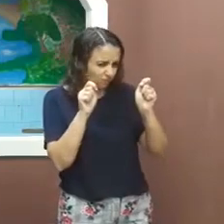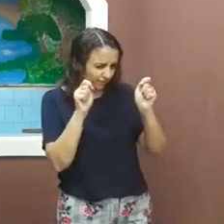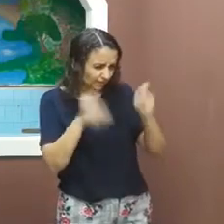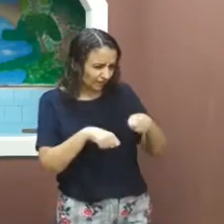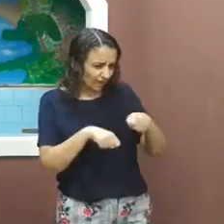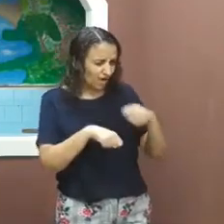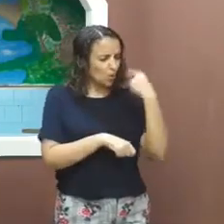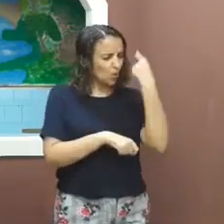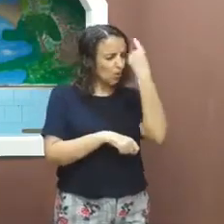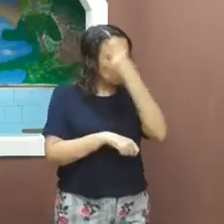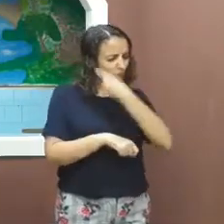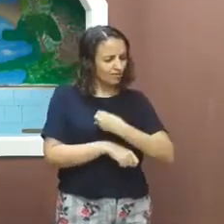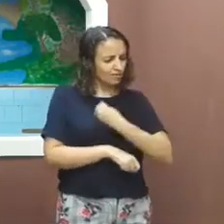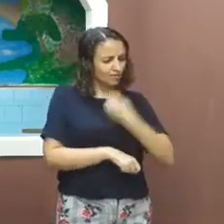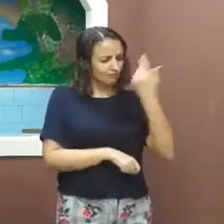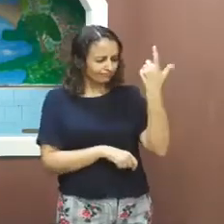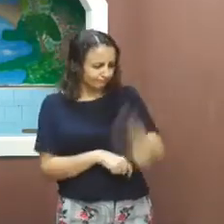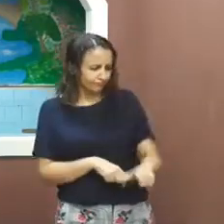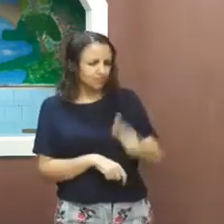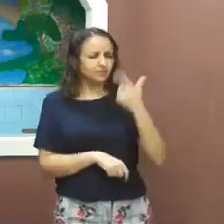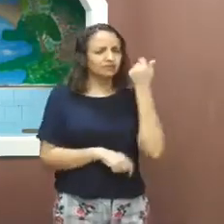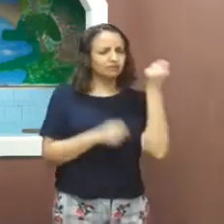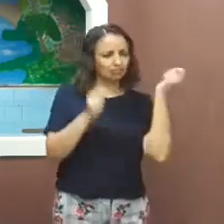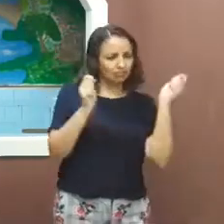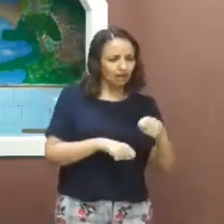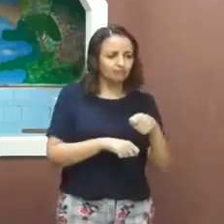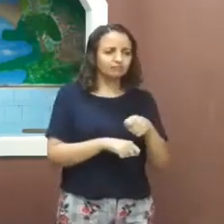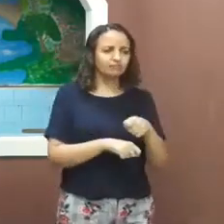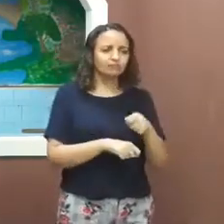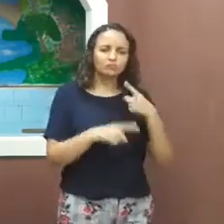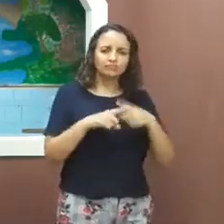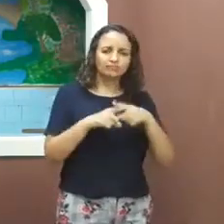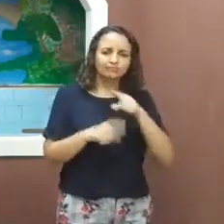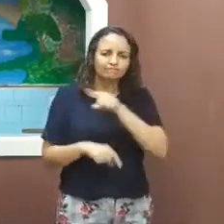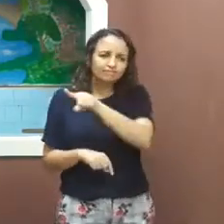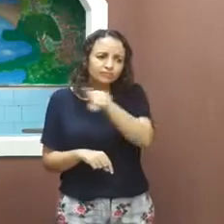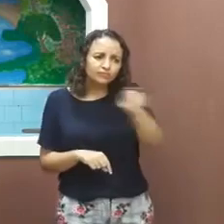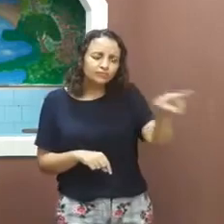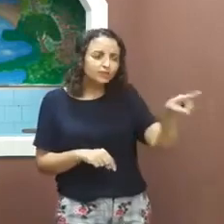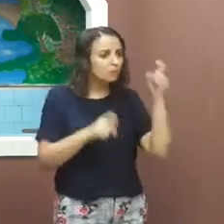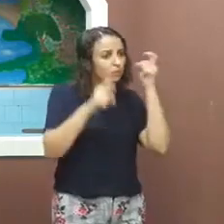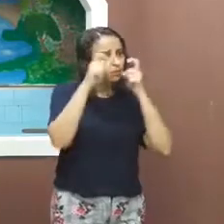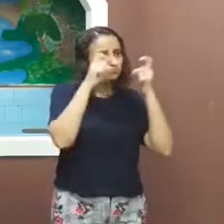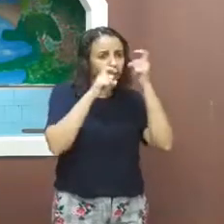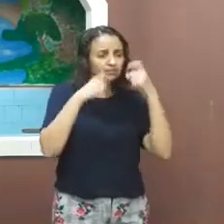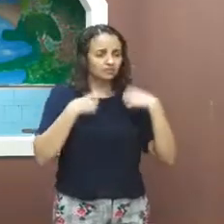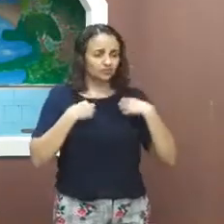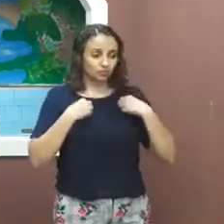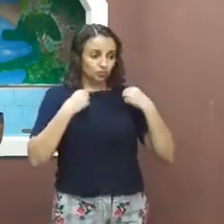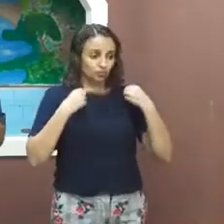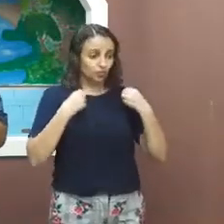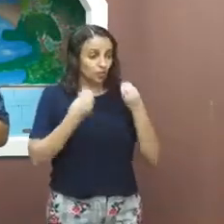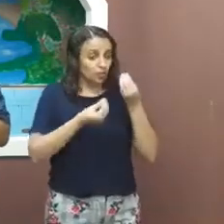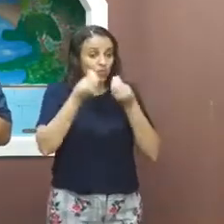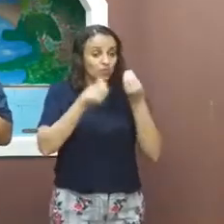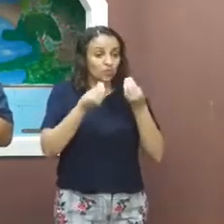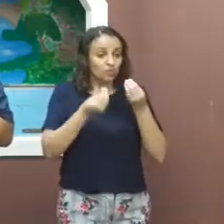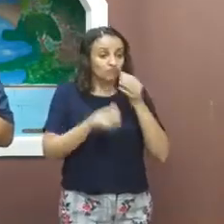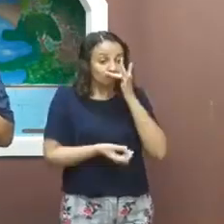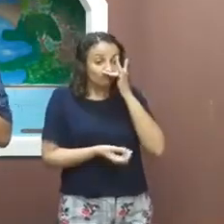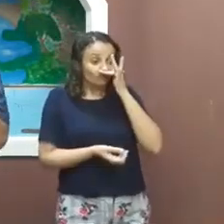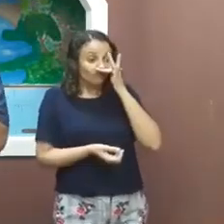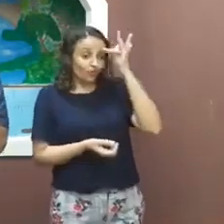que seja a sua vida? Por que vocês se preocupam com roupas? Vejam como crescem os lírios do